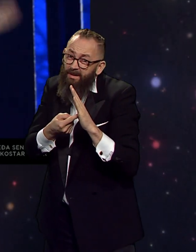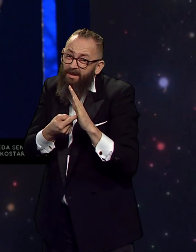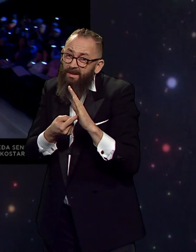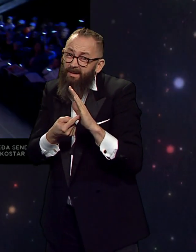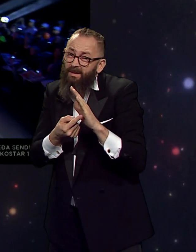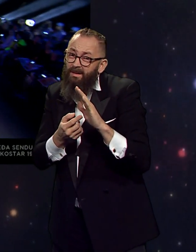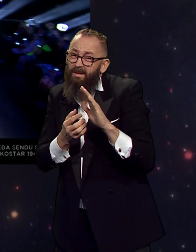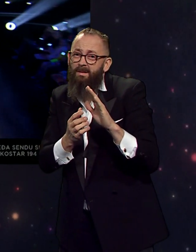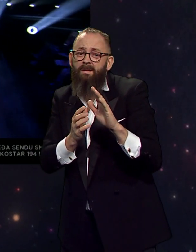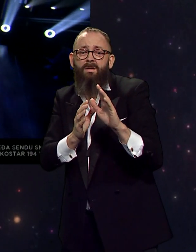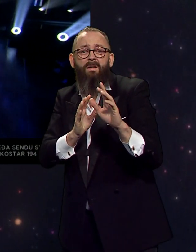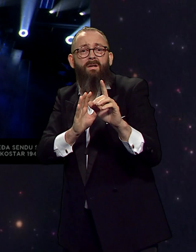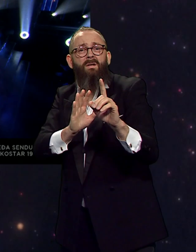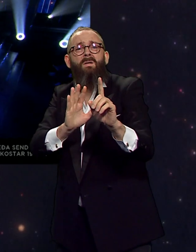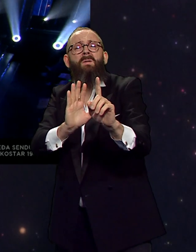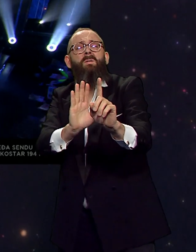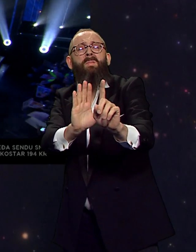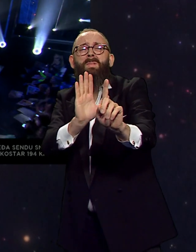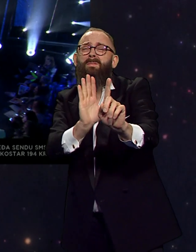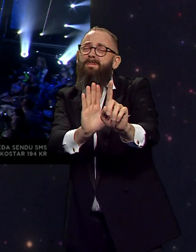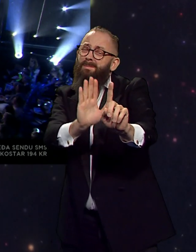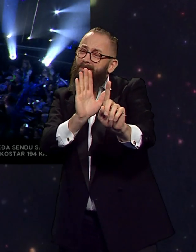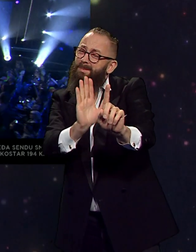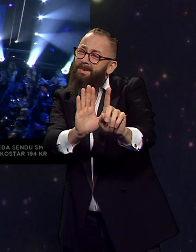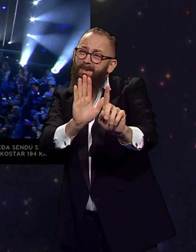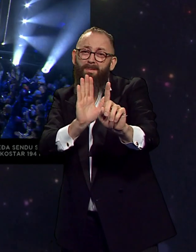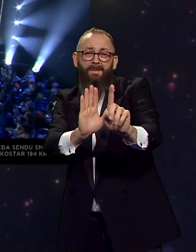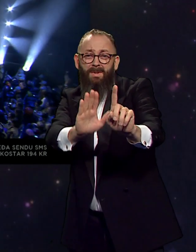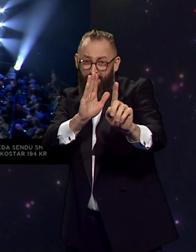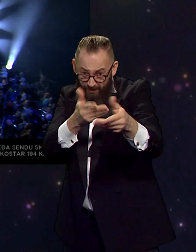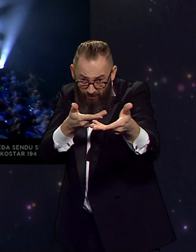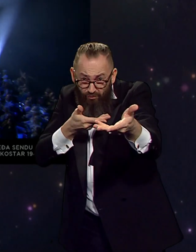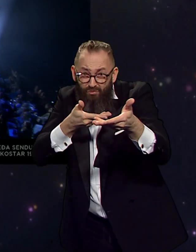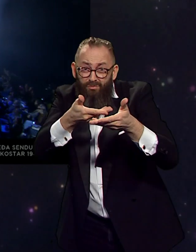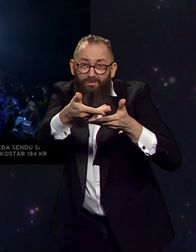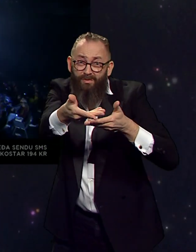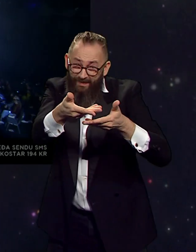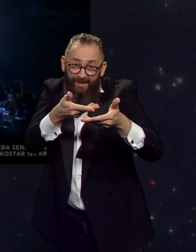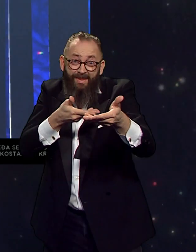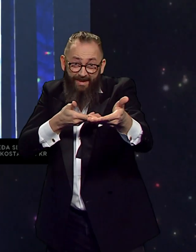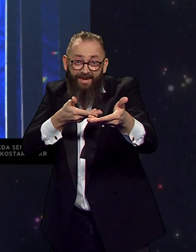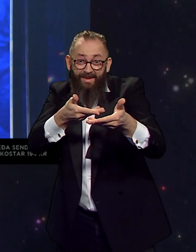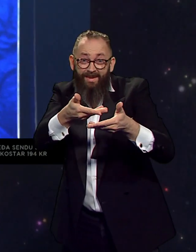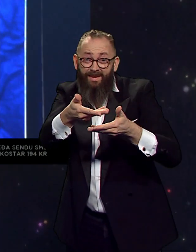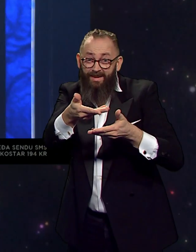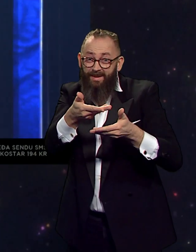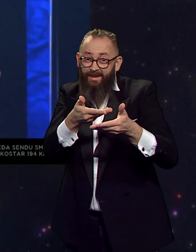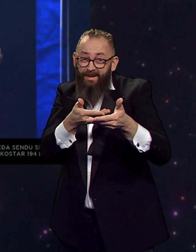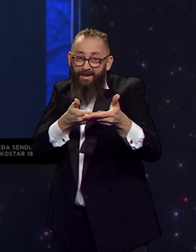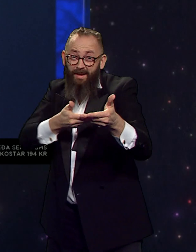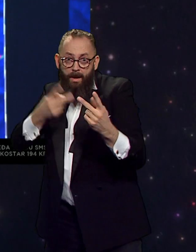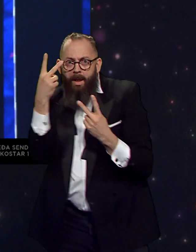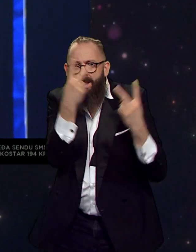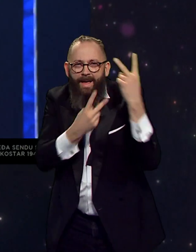sinn ég bið þig aðeins lengur tölum aðeins lengur